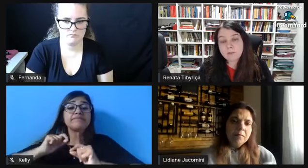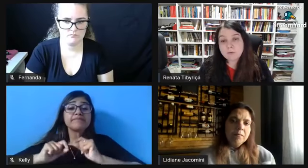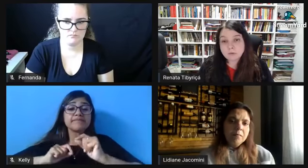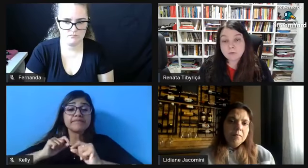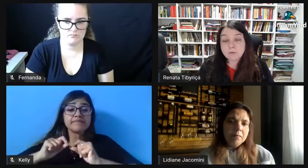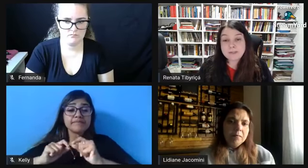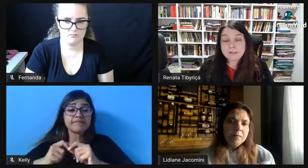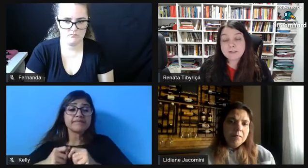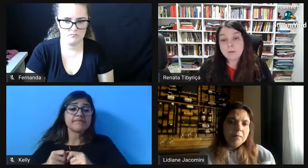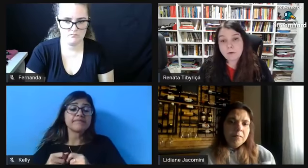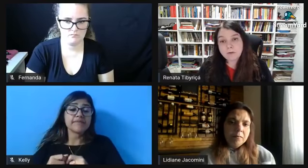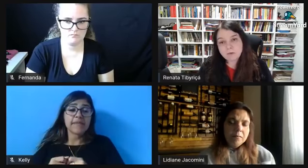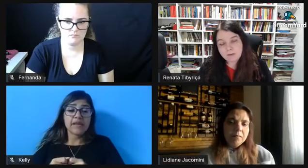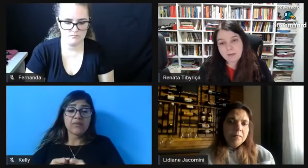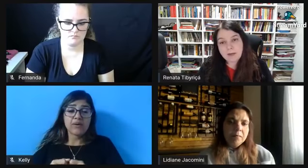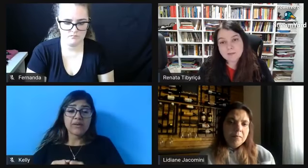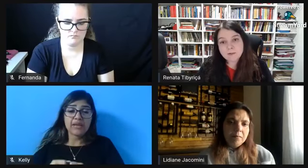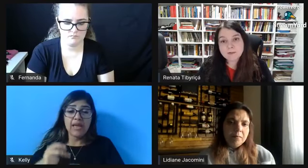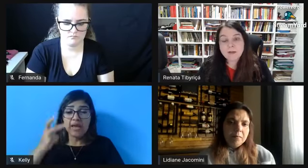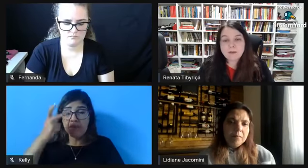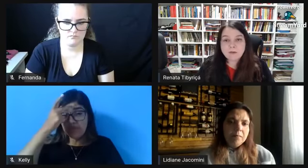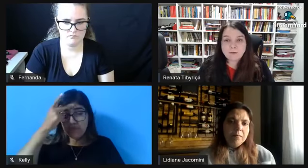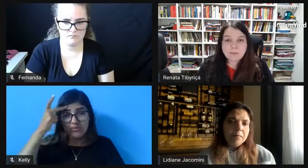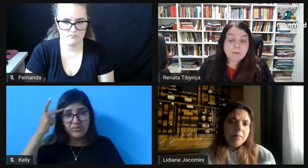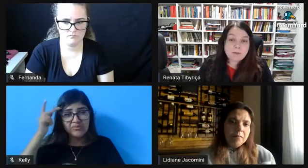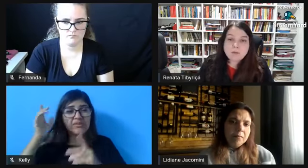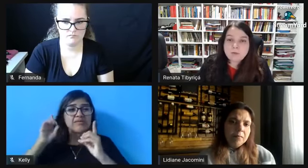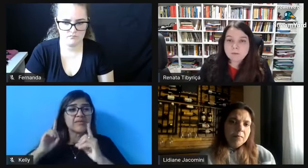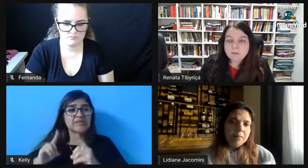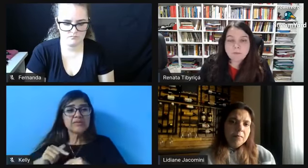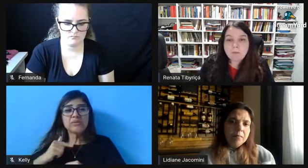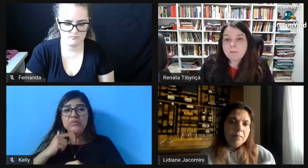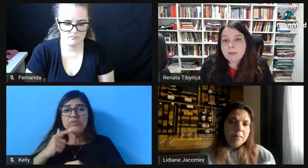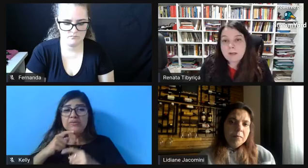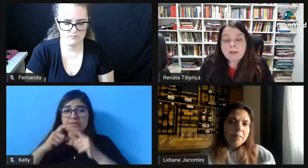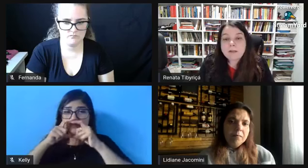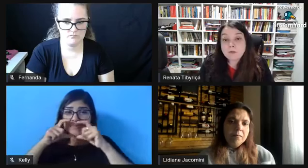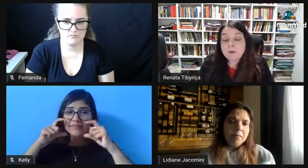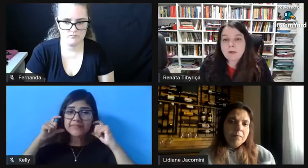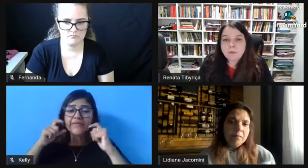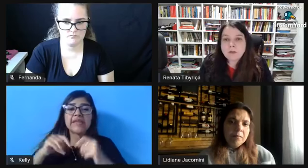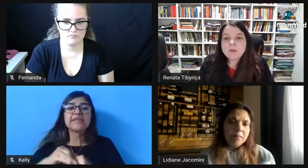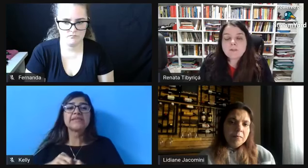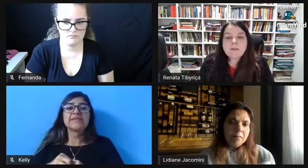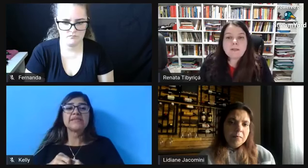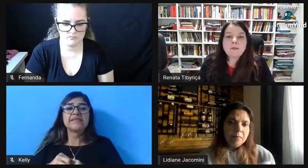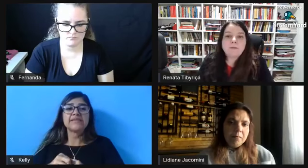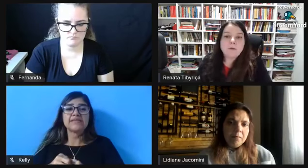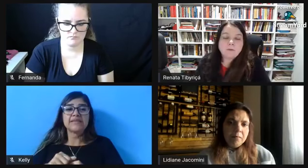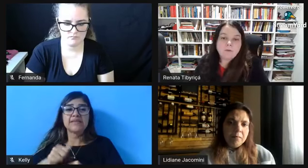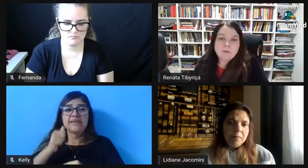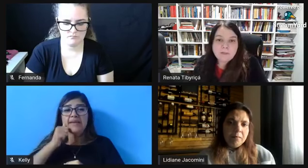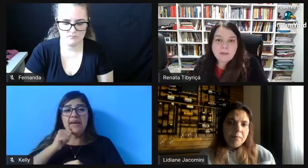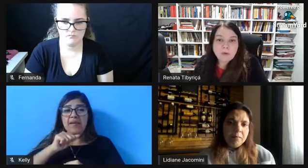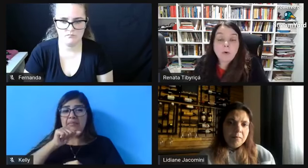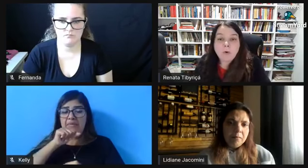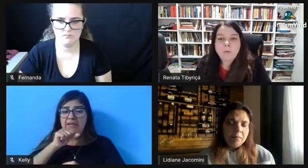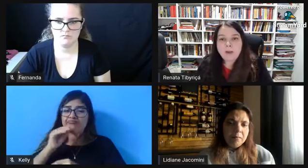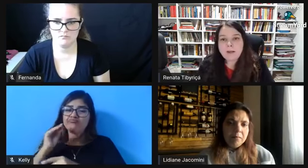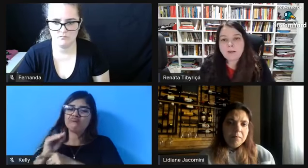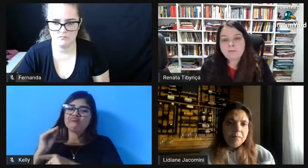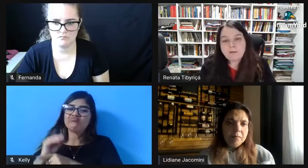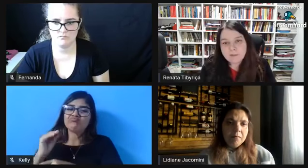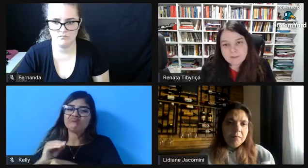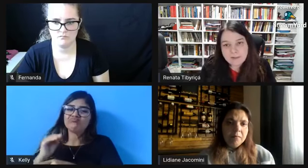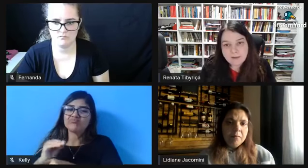principalmente quando tem pessoas com deficiência que não podem usar máscaras. Eu sei que é difícil, por exemplo, uma mãe, ela cuida sozinha do filho com deficiência.